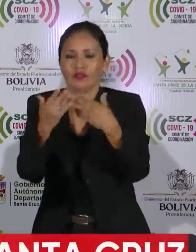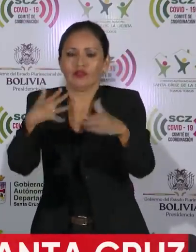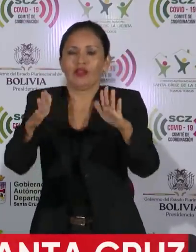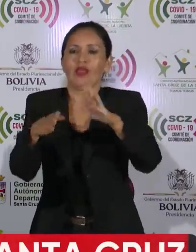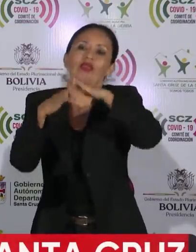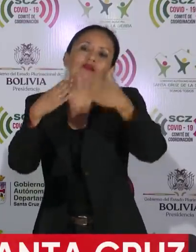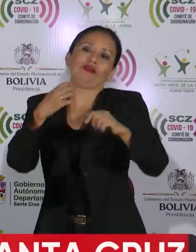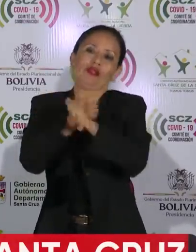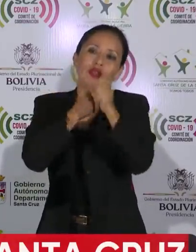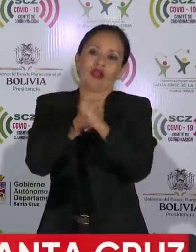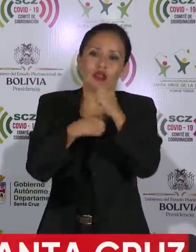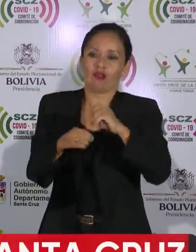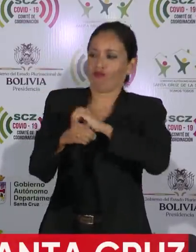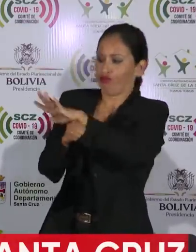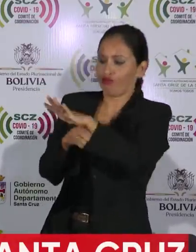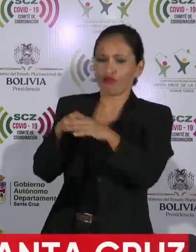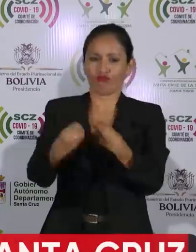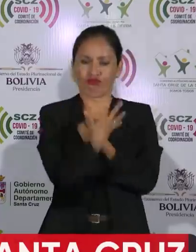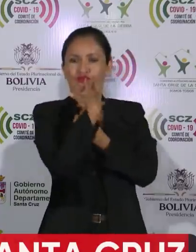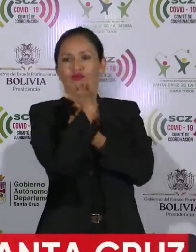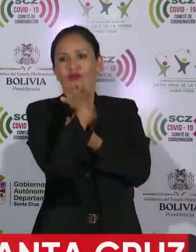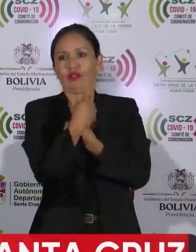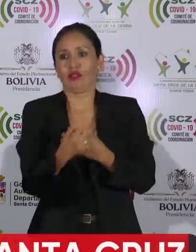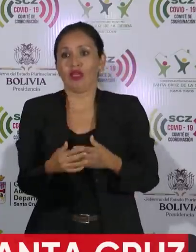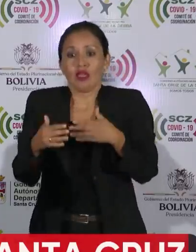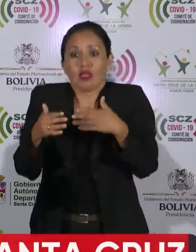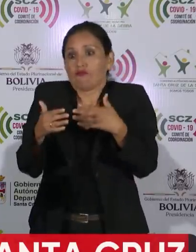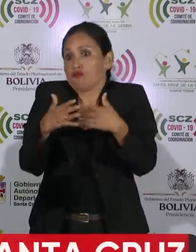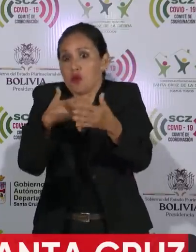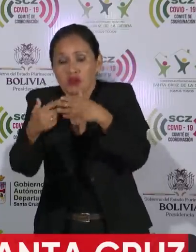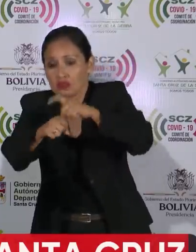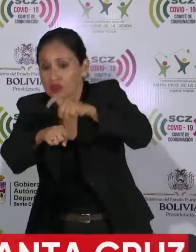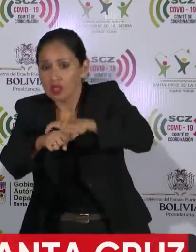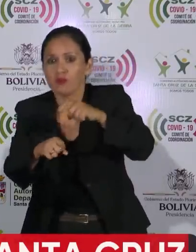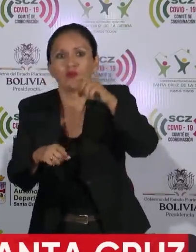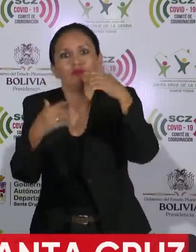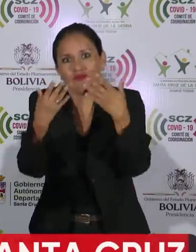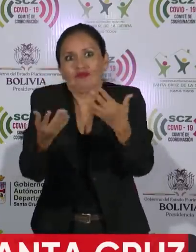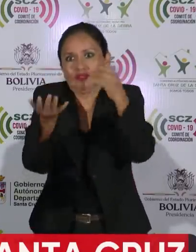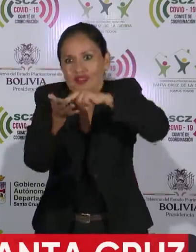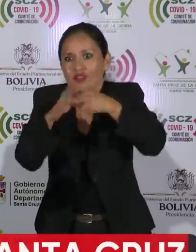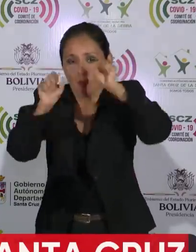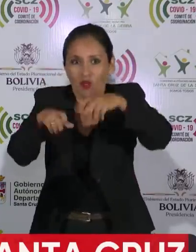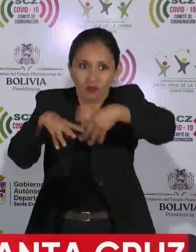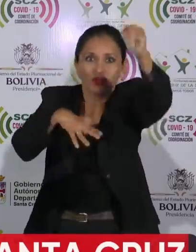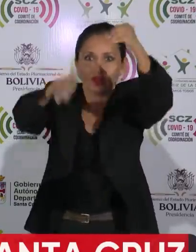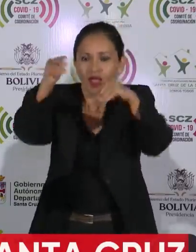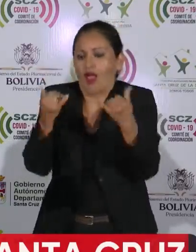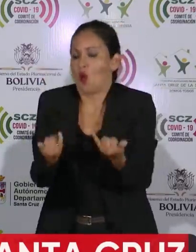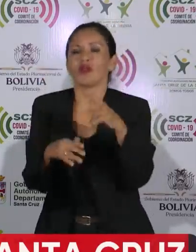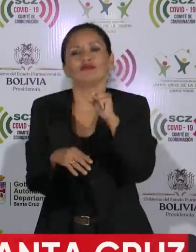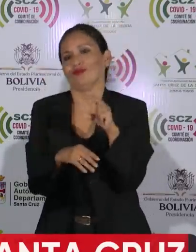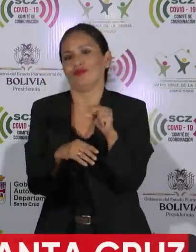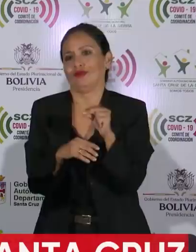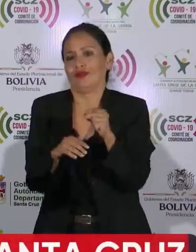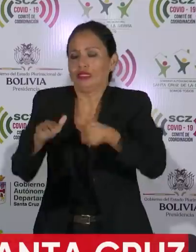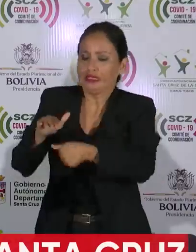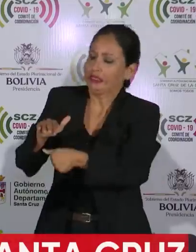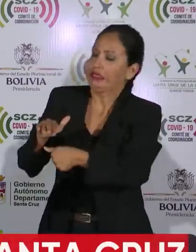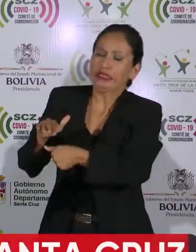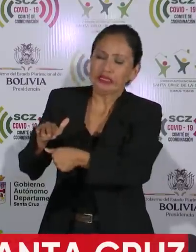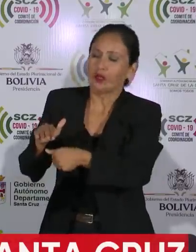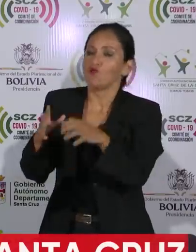de enfermarnos o enfermar. Tarde o temprano tendremos que salir, no ahora. Todavía hay